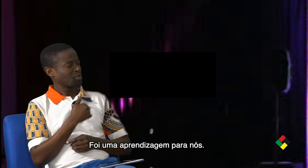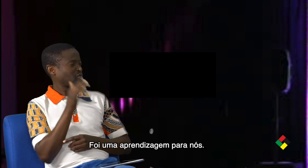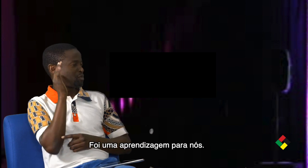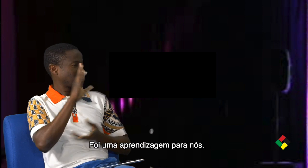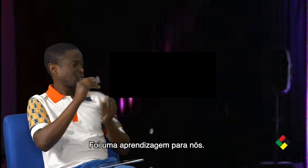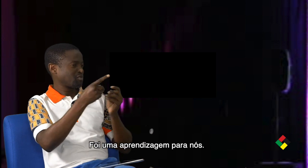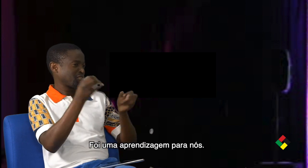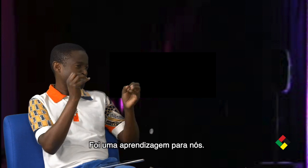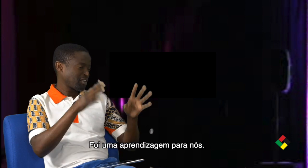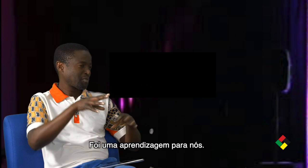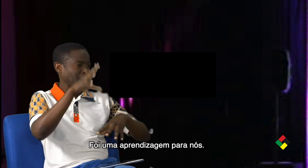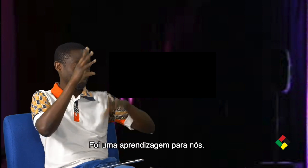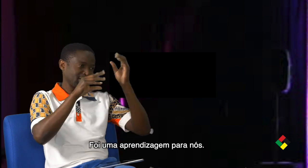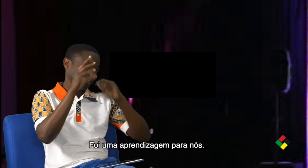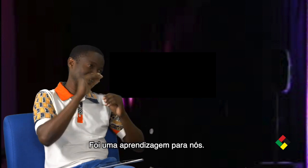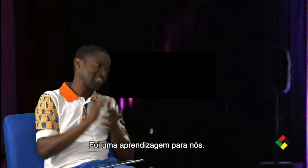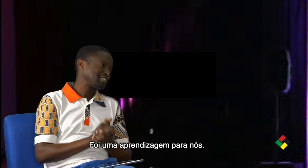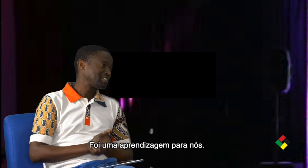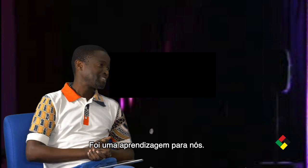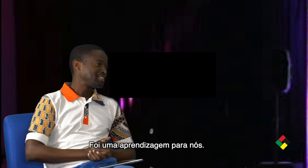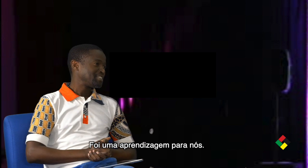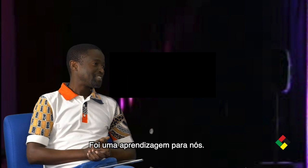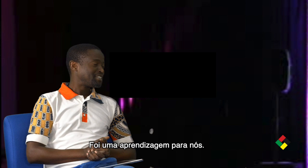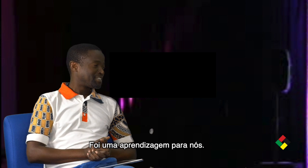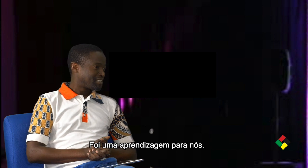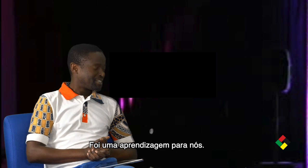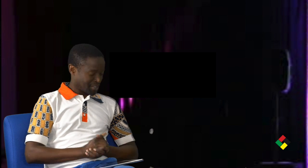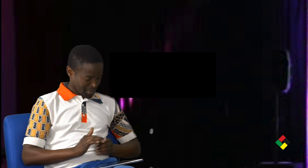para nós, ouvimos tudo, também aprendemos.